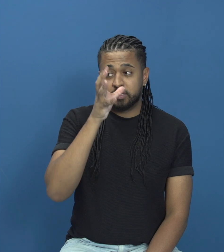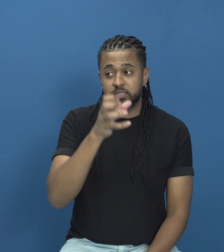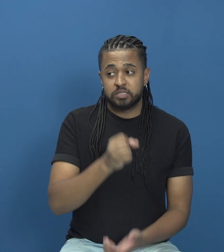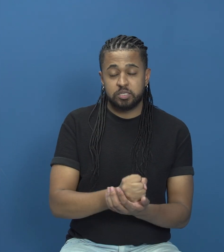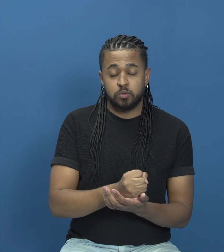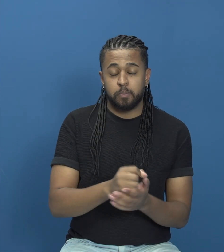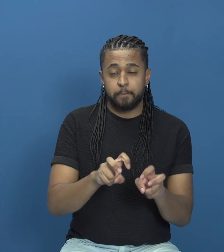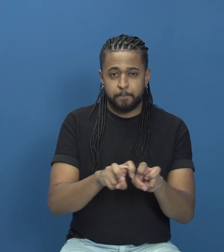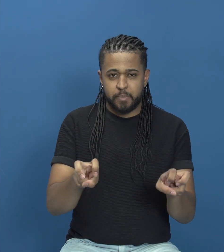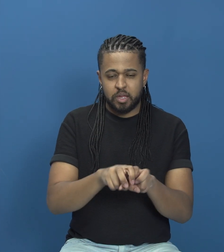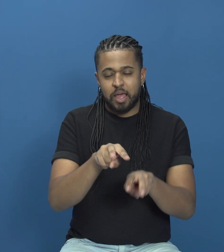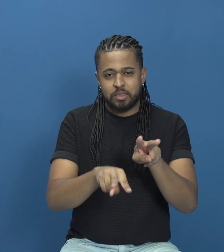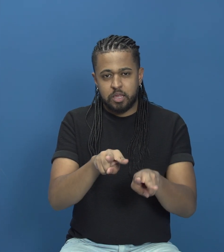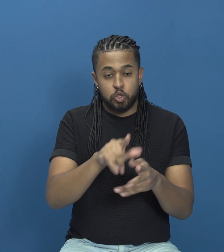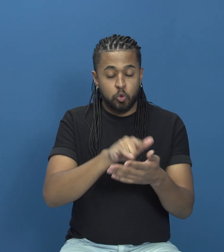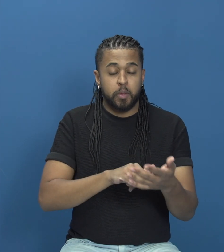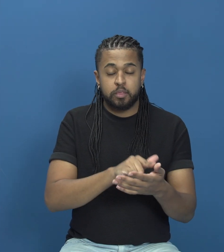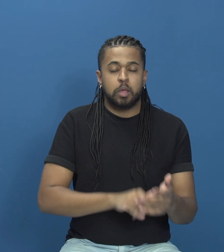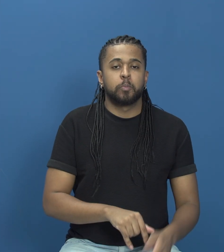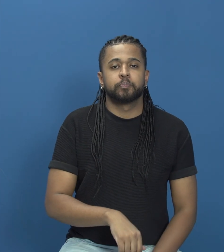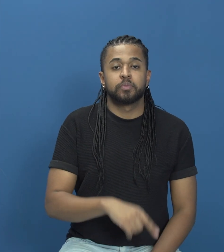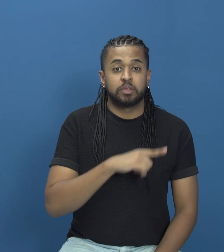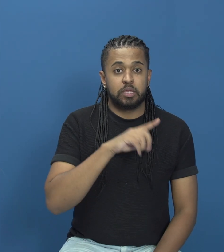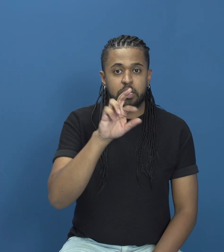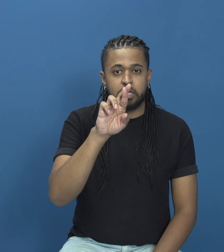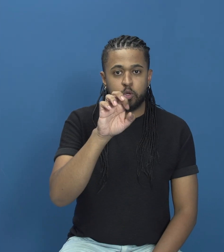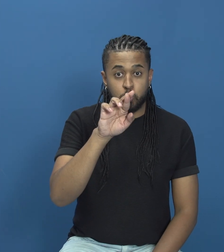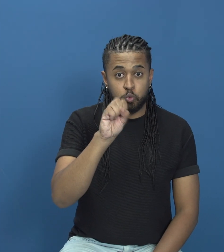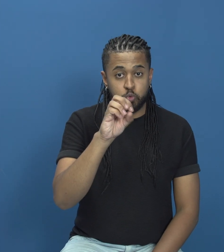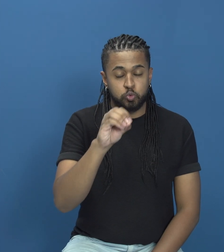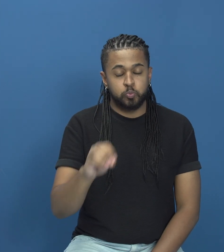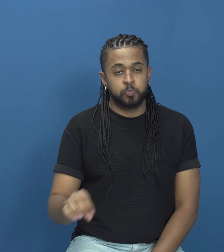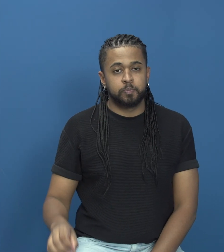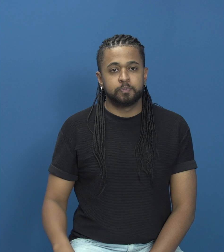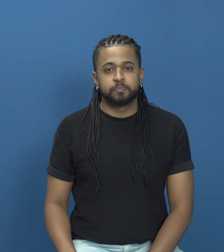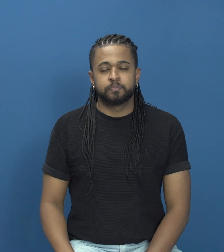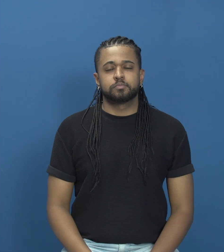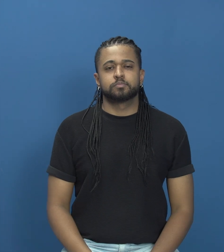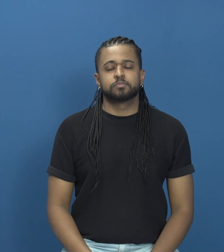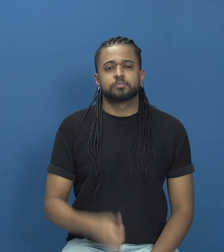proferidas pelas bancas de análise documental, cabe recurso.